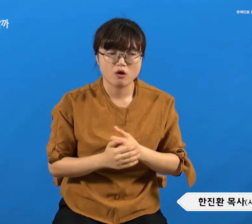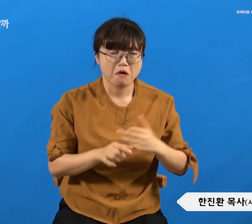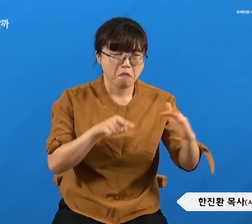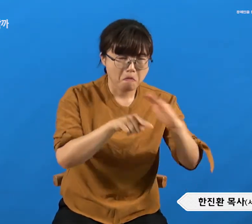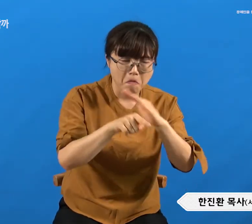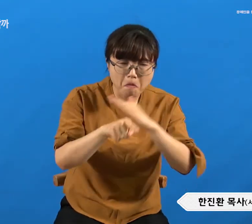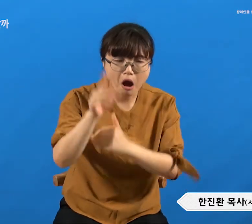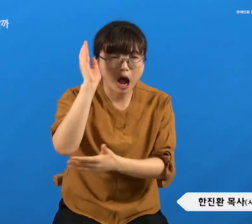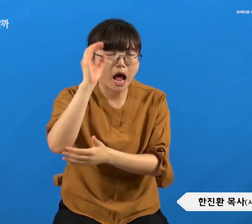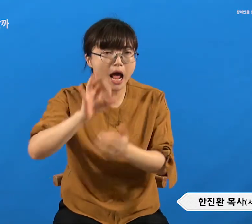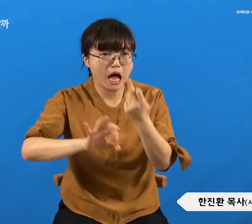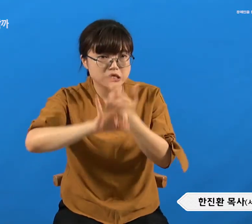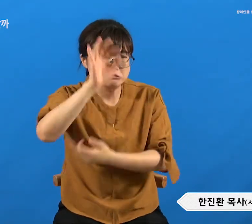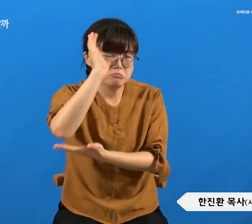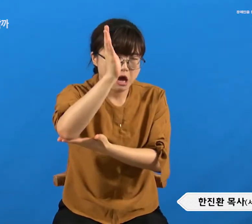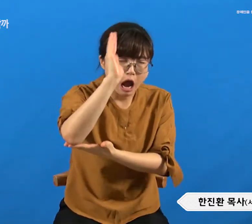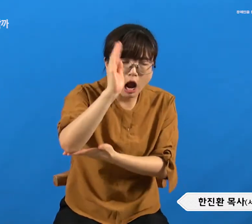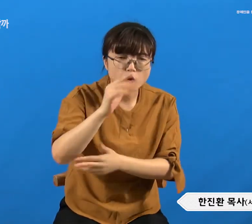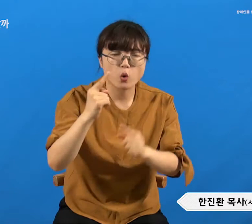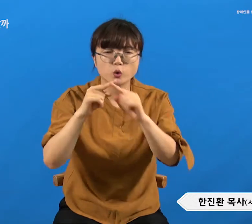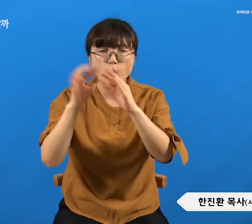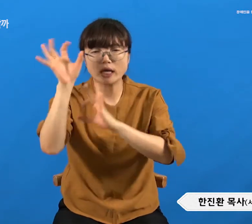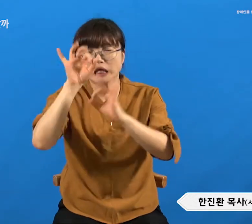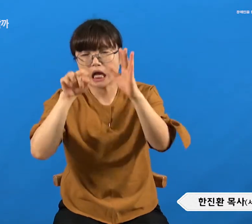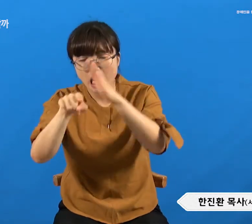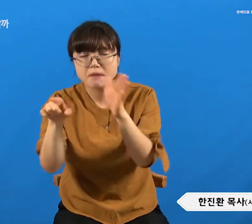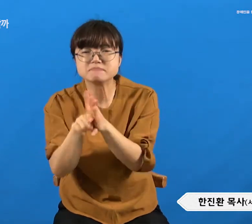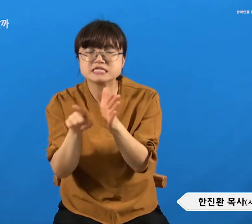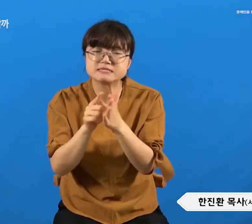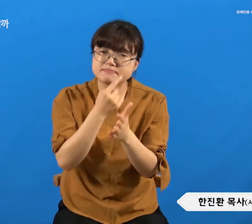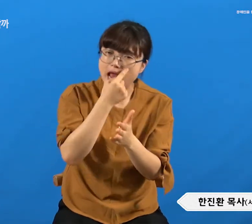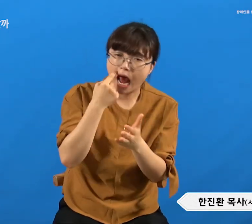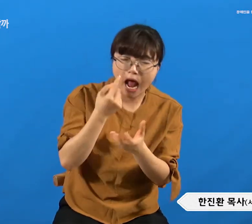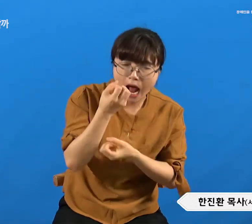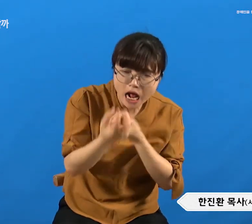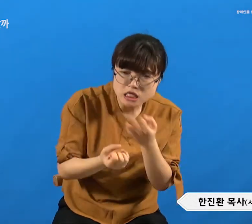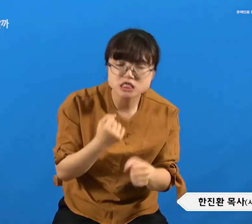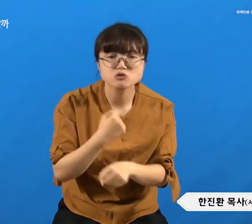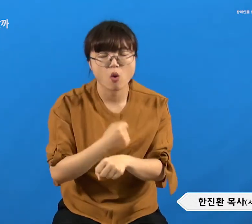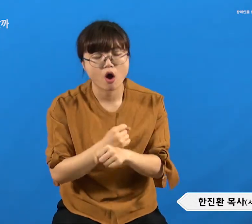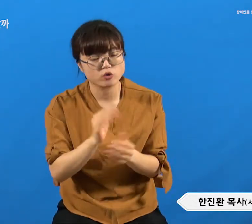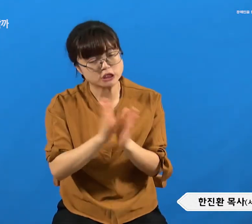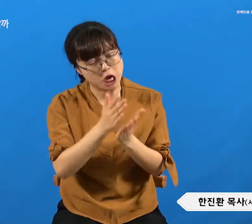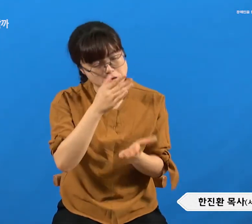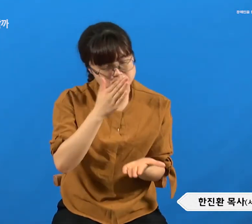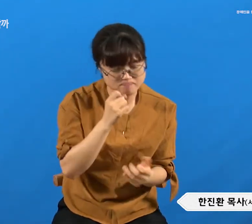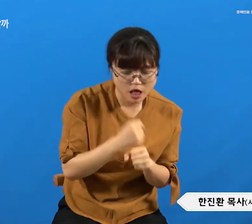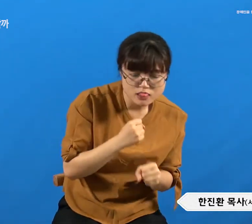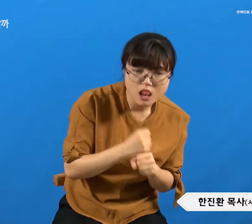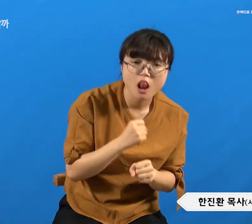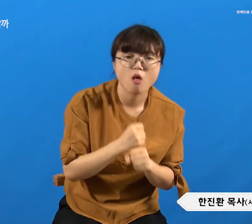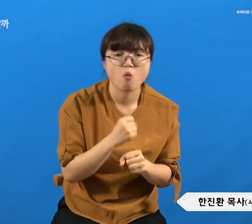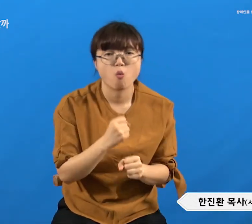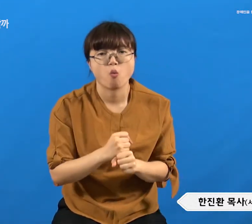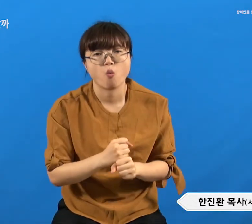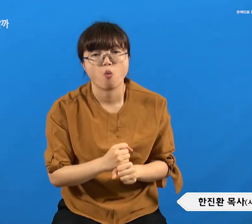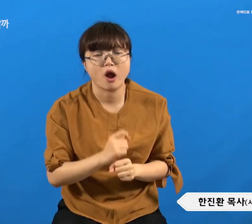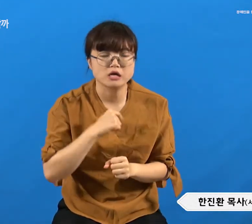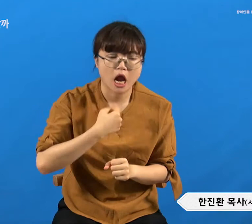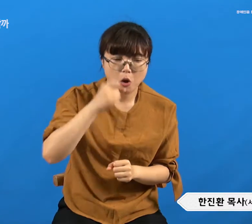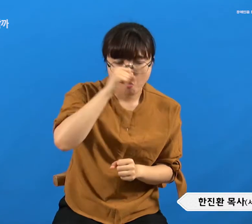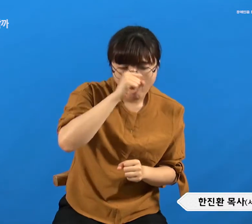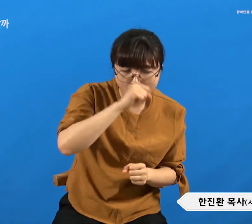나가서 아침 강연도 하고 교회 찾아다니면서 신앙 간증도 하고 또 책도 쓰고, 그렇게